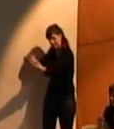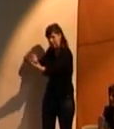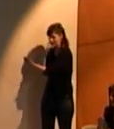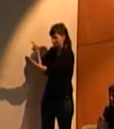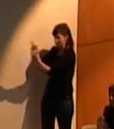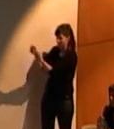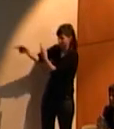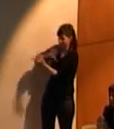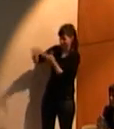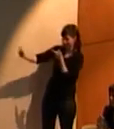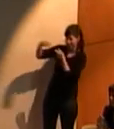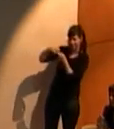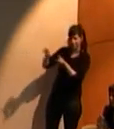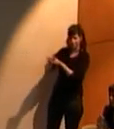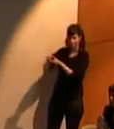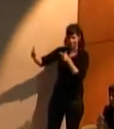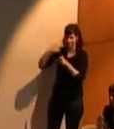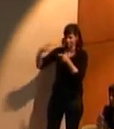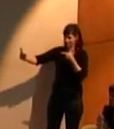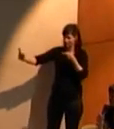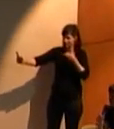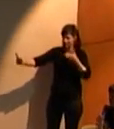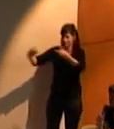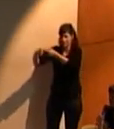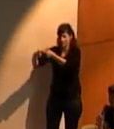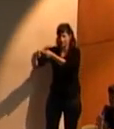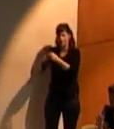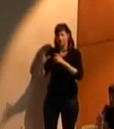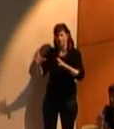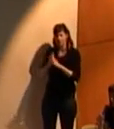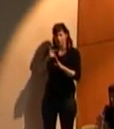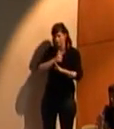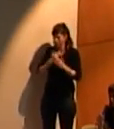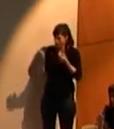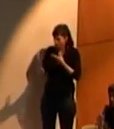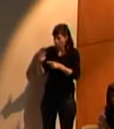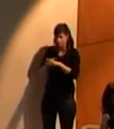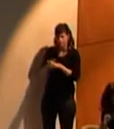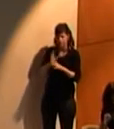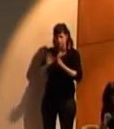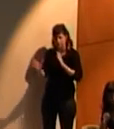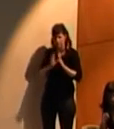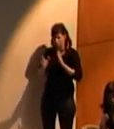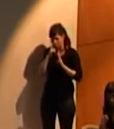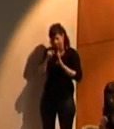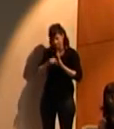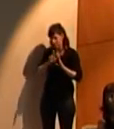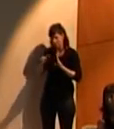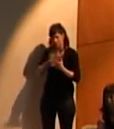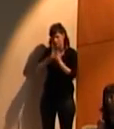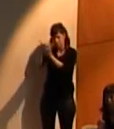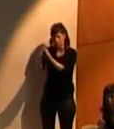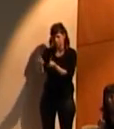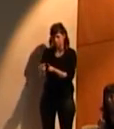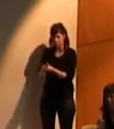à nous. Et je pense que nos outils, même de médiation, vont évoluer en ce sens.